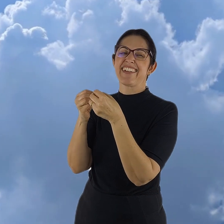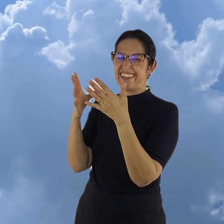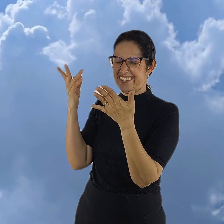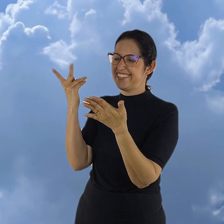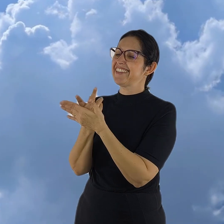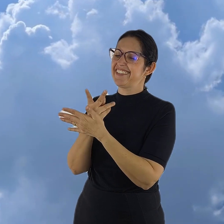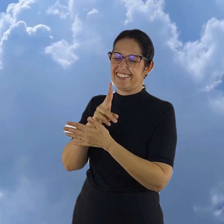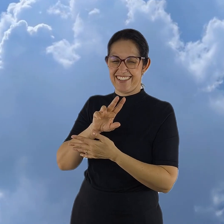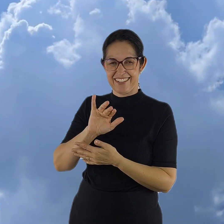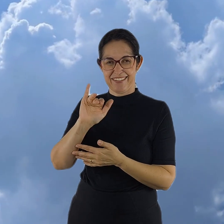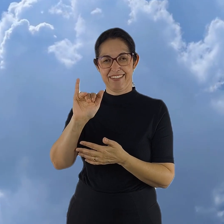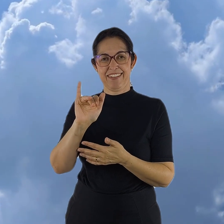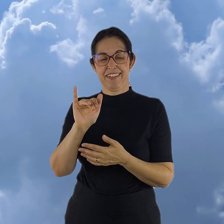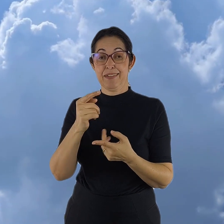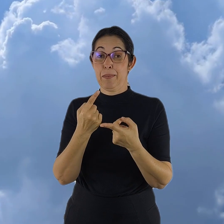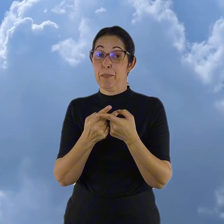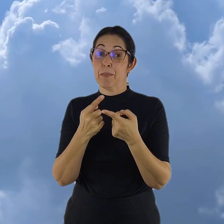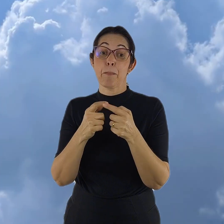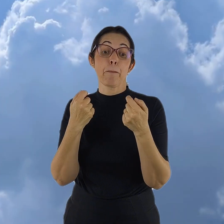homem.